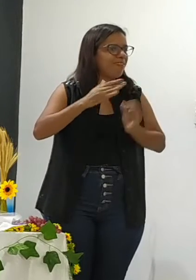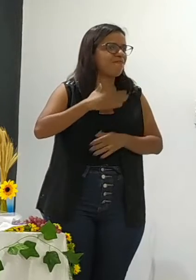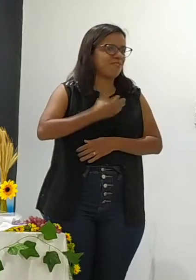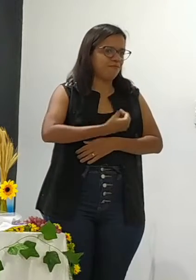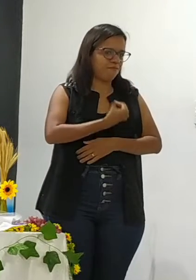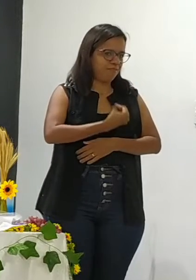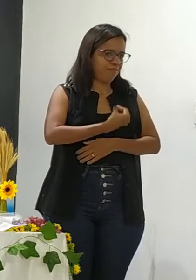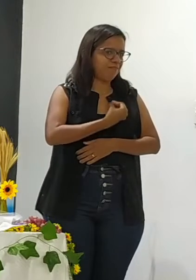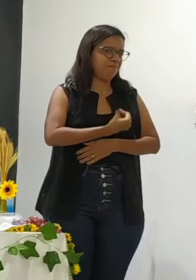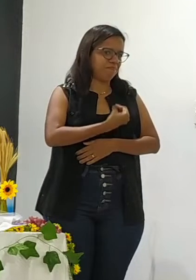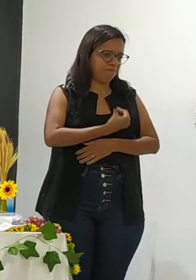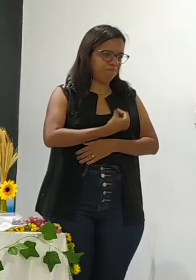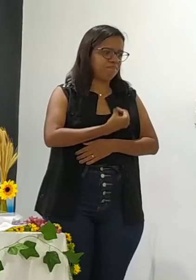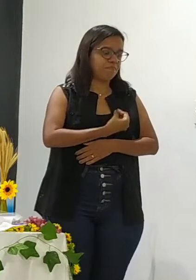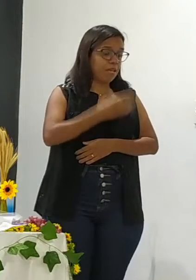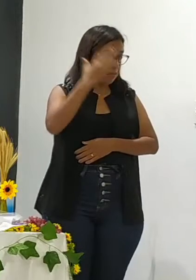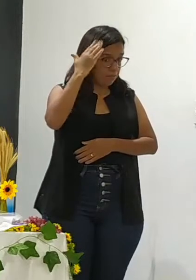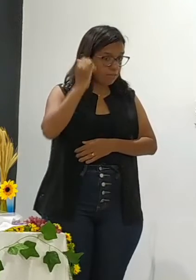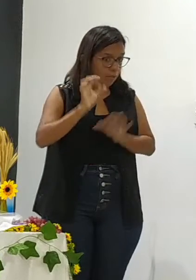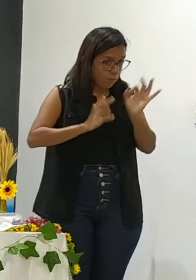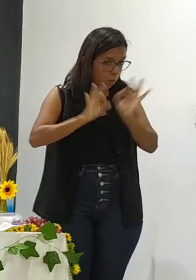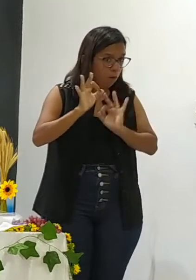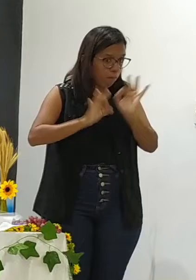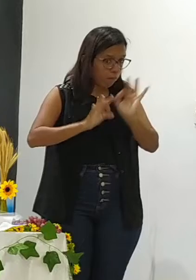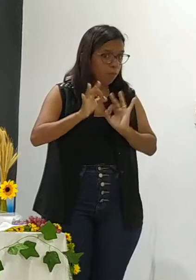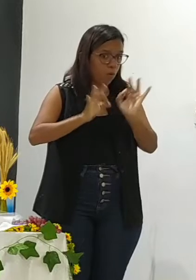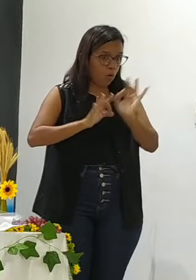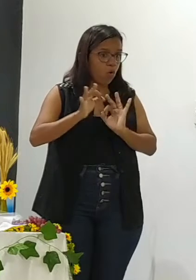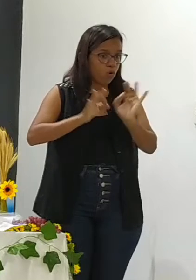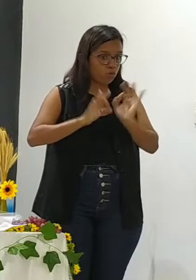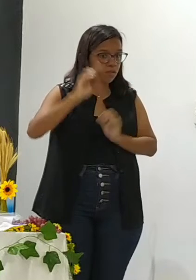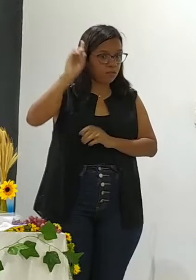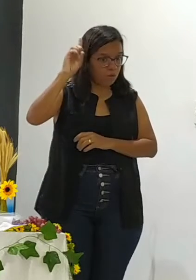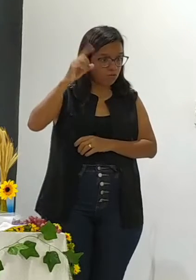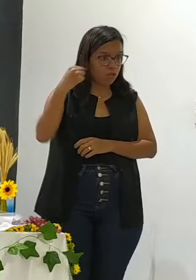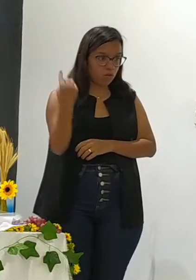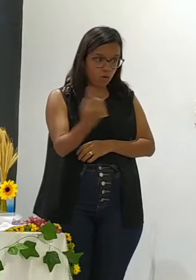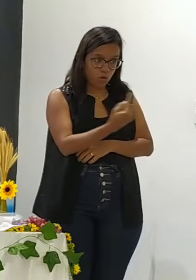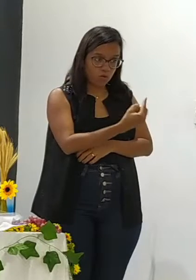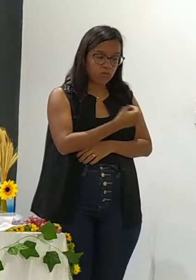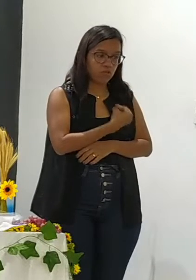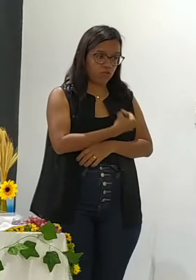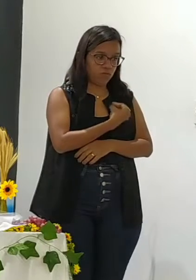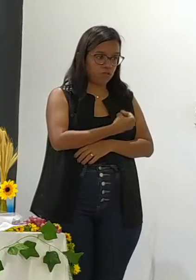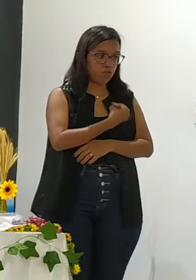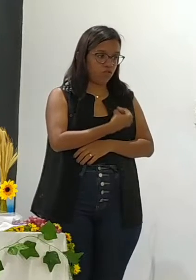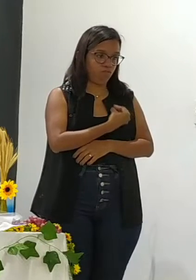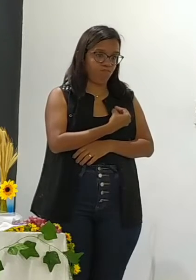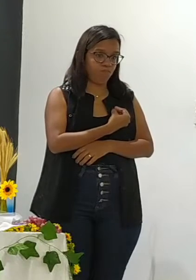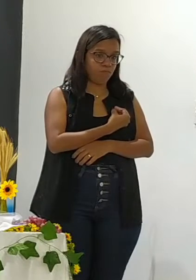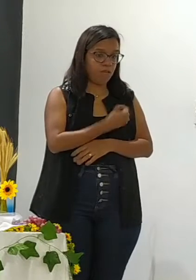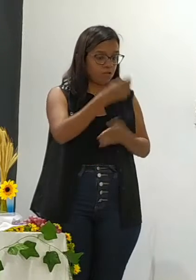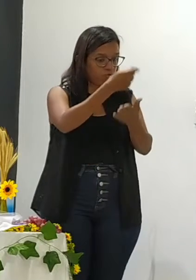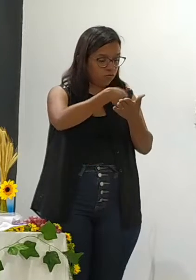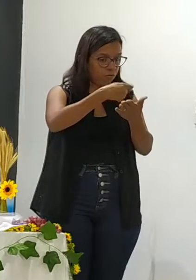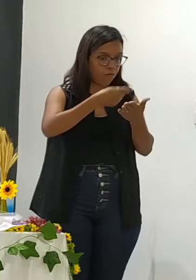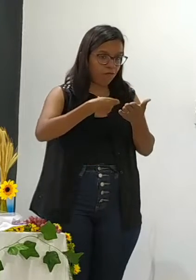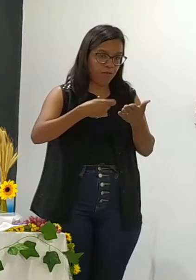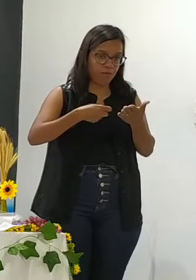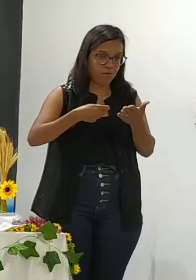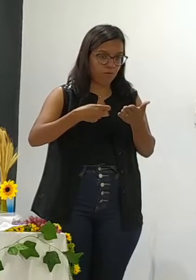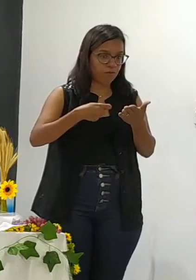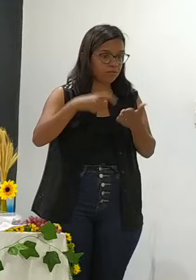vida. E sabe qual é o propósito que Deus tem nas nossas vidas? É de escrever a nossa